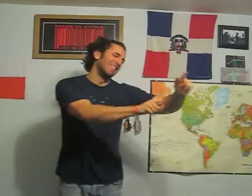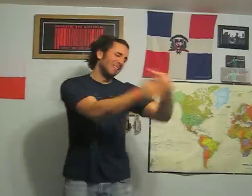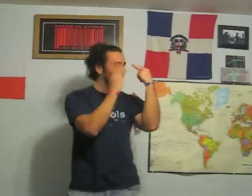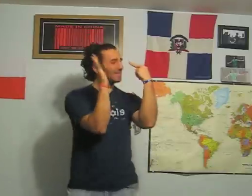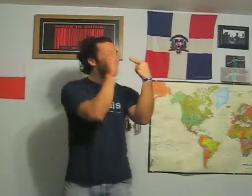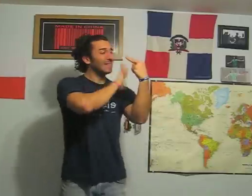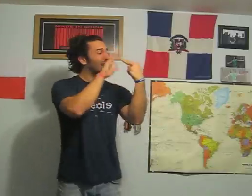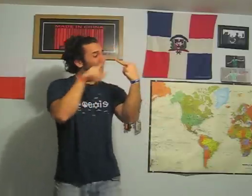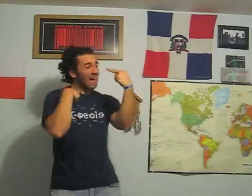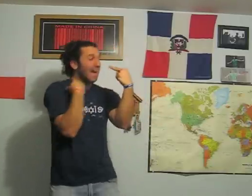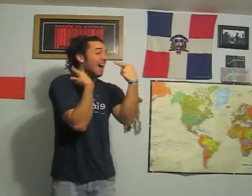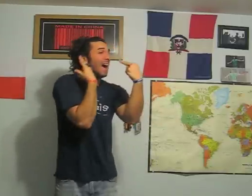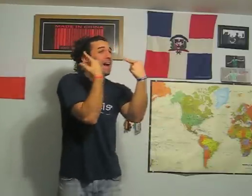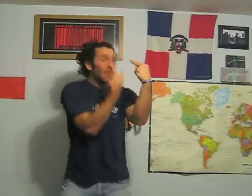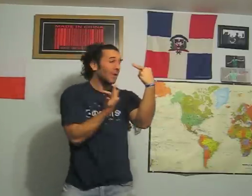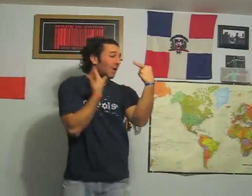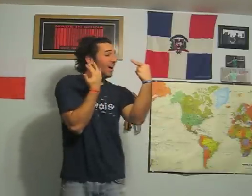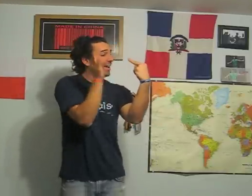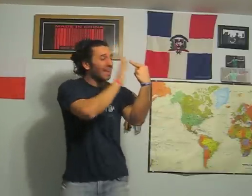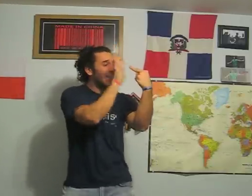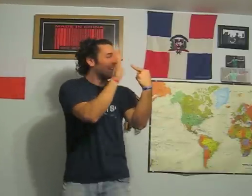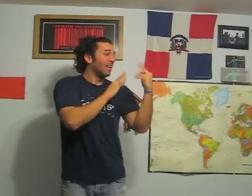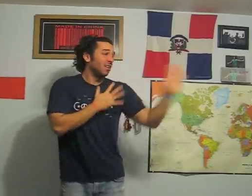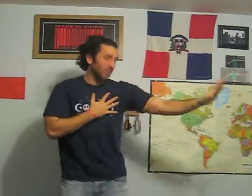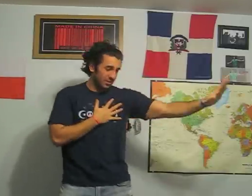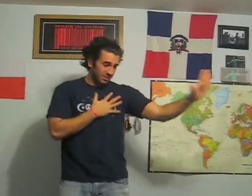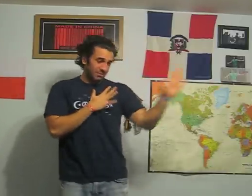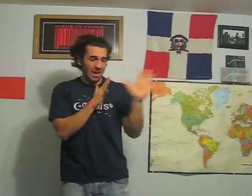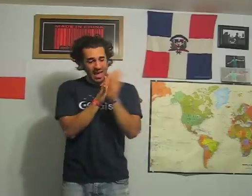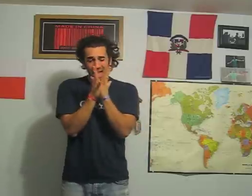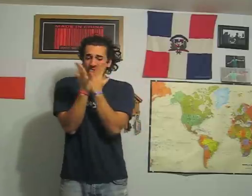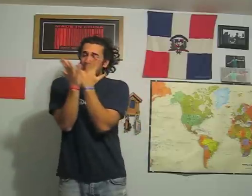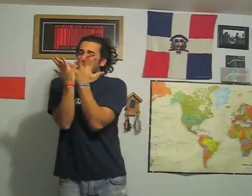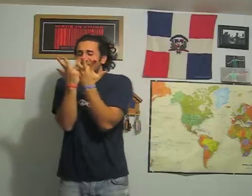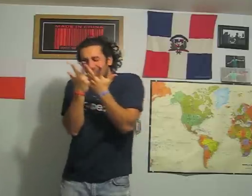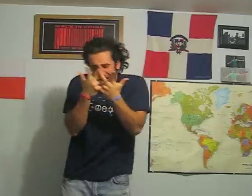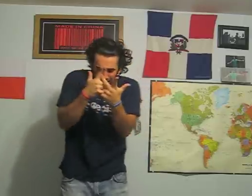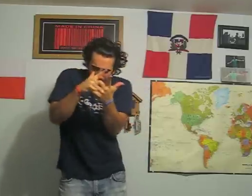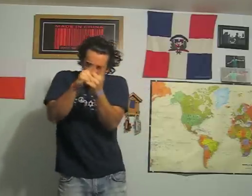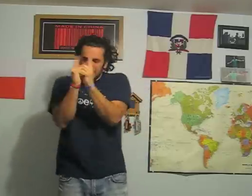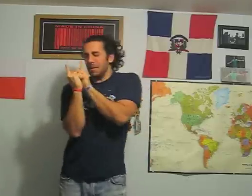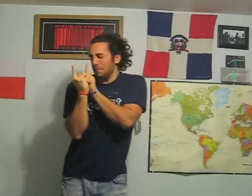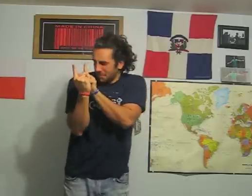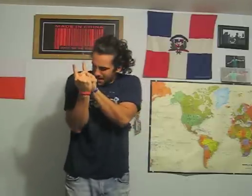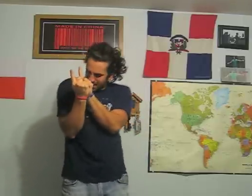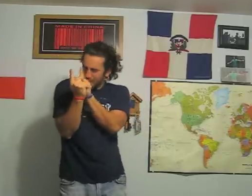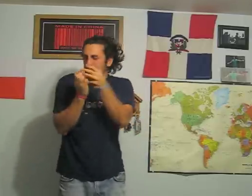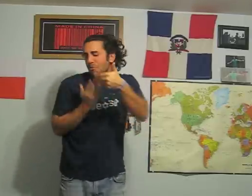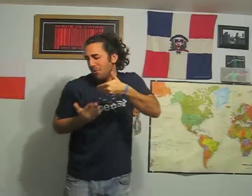ilusionada Yo quisiera ser, sé por qué en tu desvelas